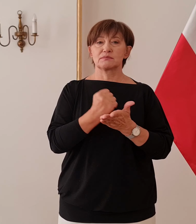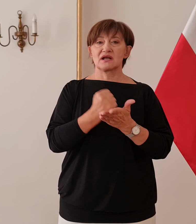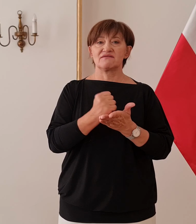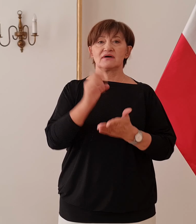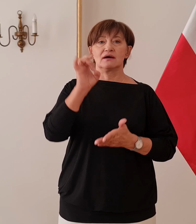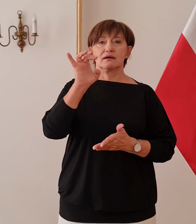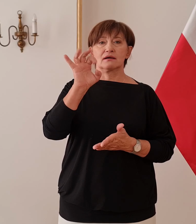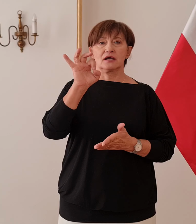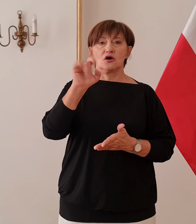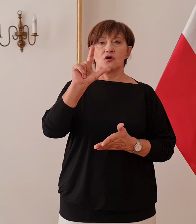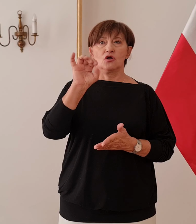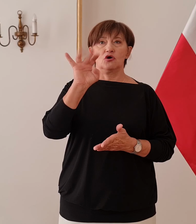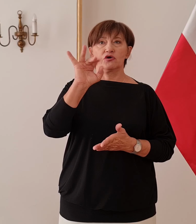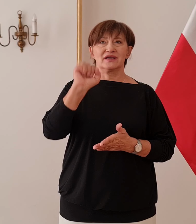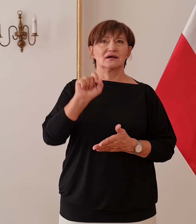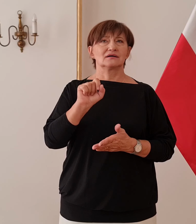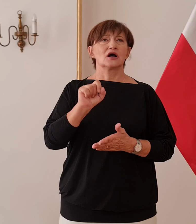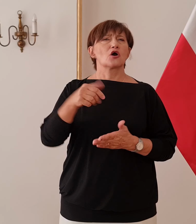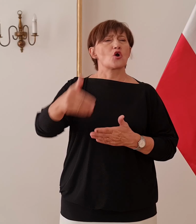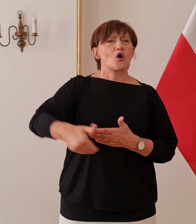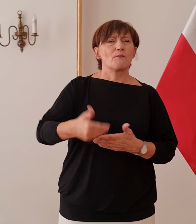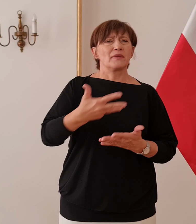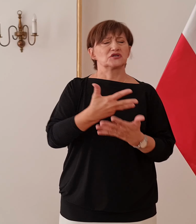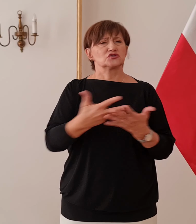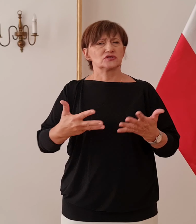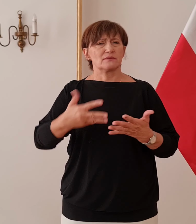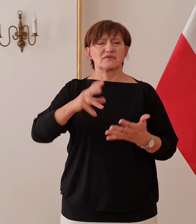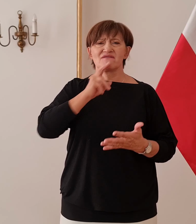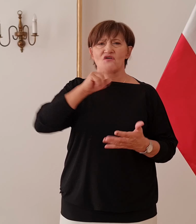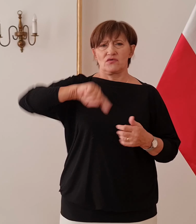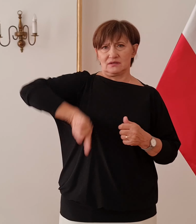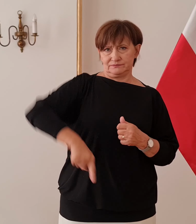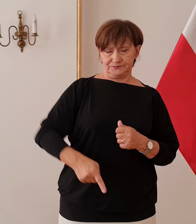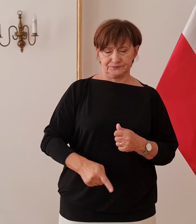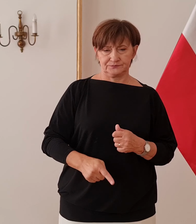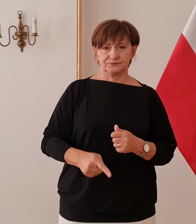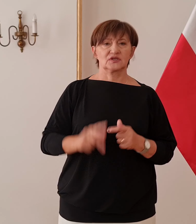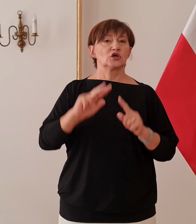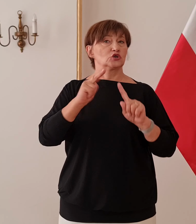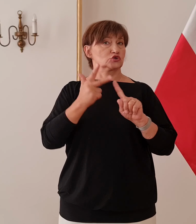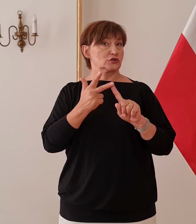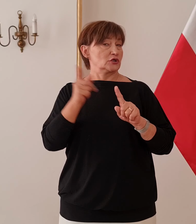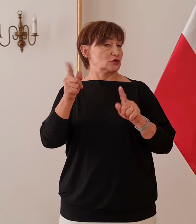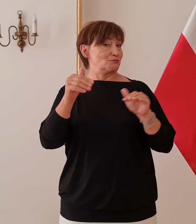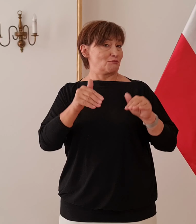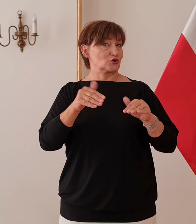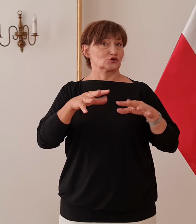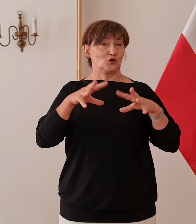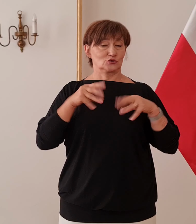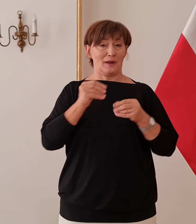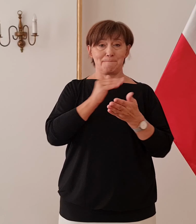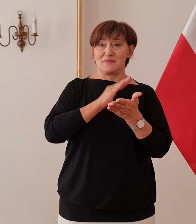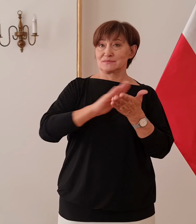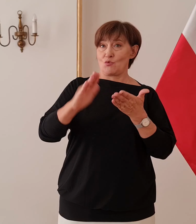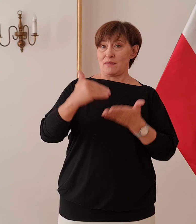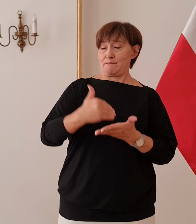geologicznymi. Uzyskasz darmową poradę prawną. W tym